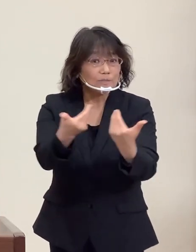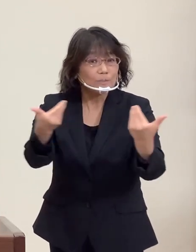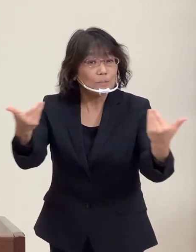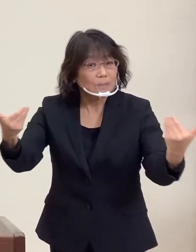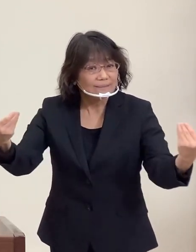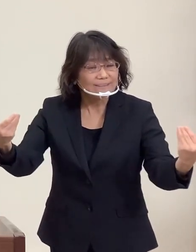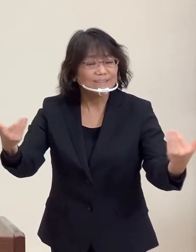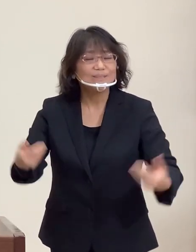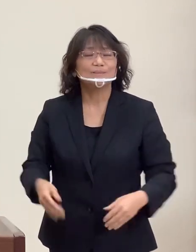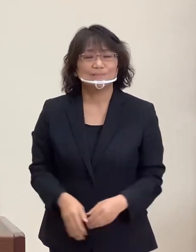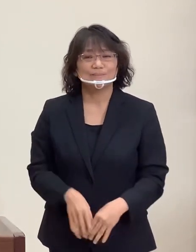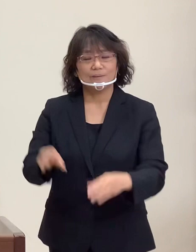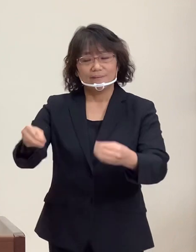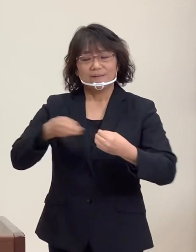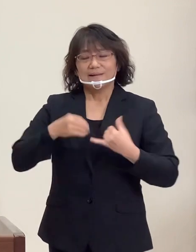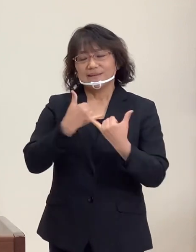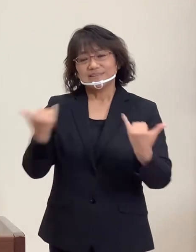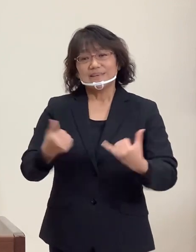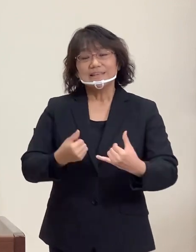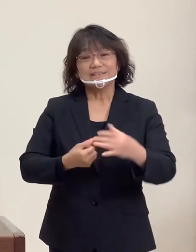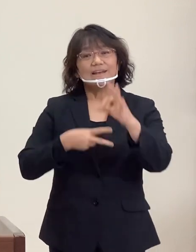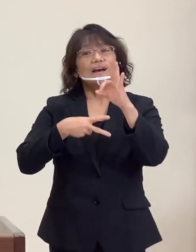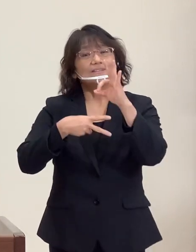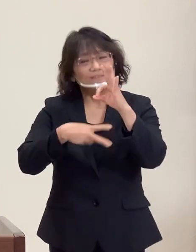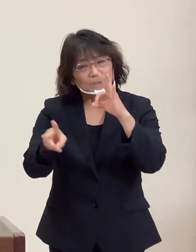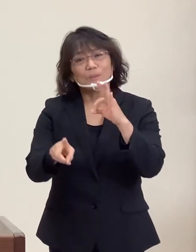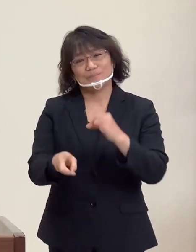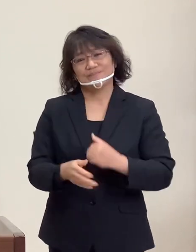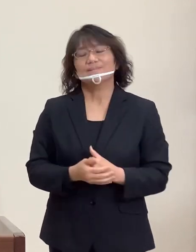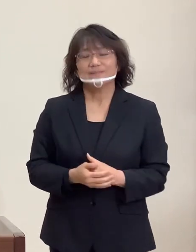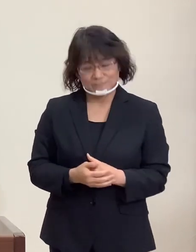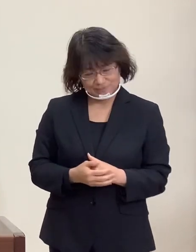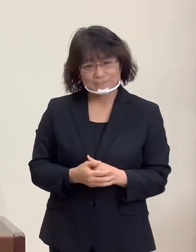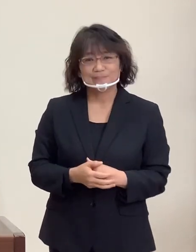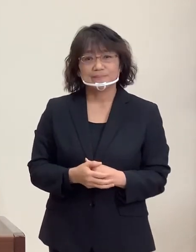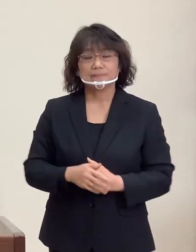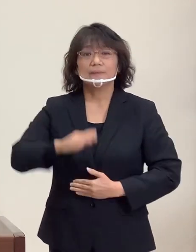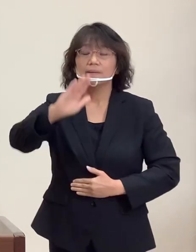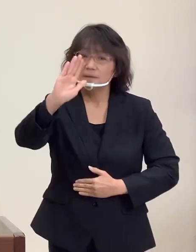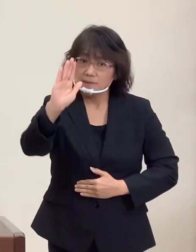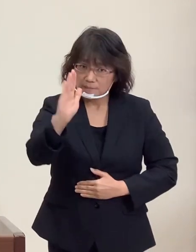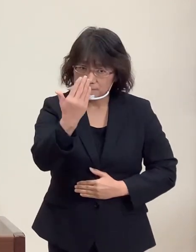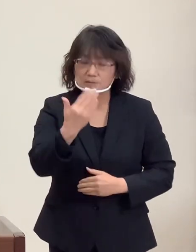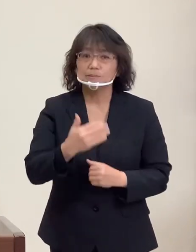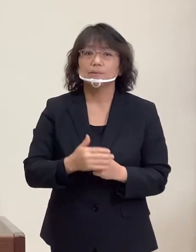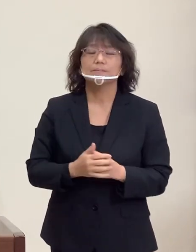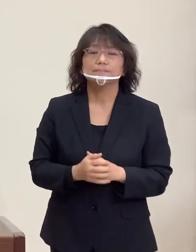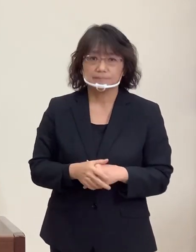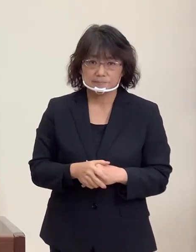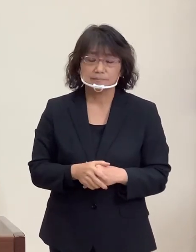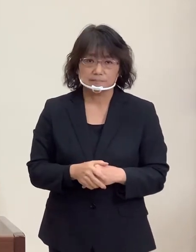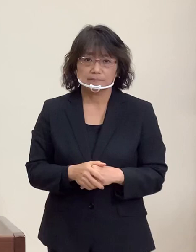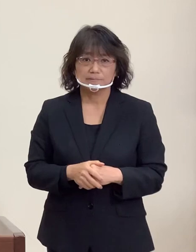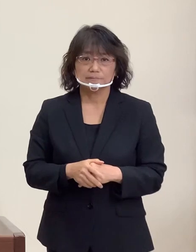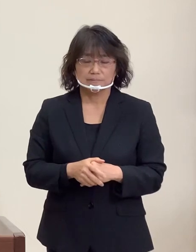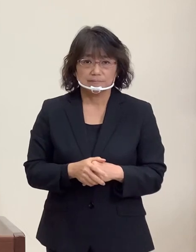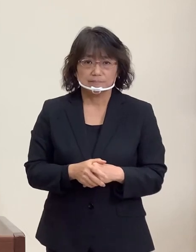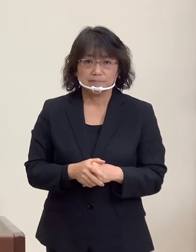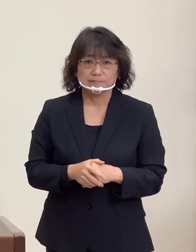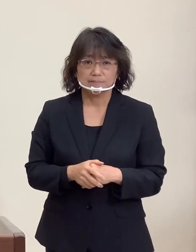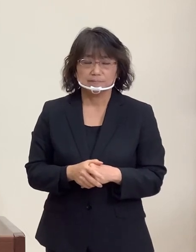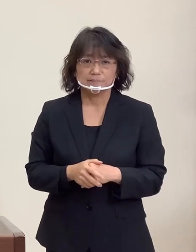となる新規行政車0となりましたしかしこれそれもいいたるまでです